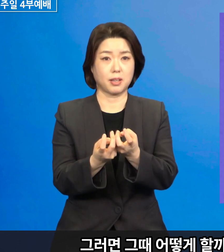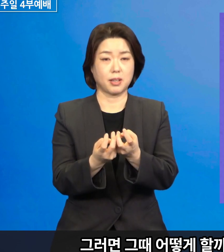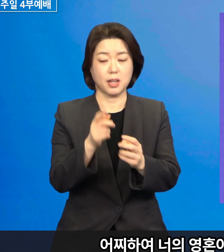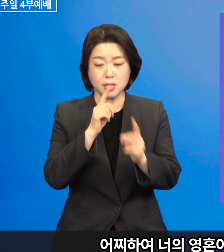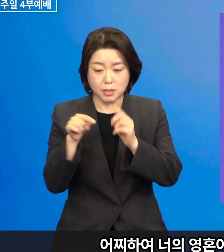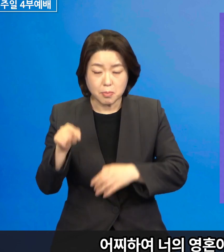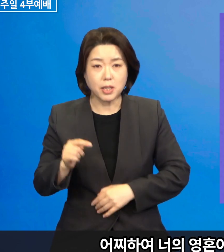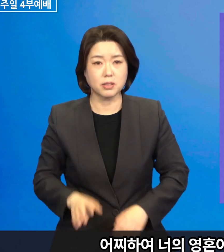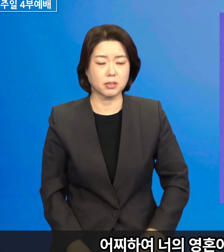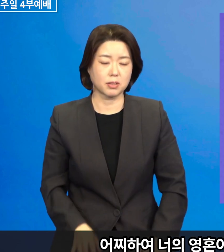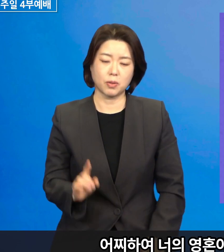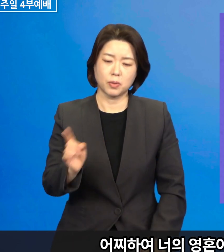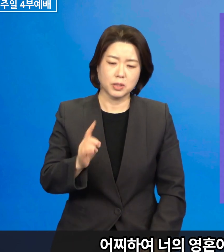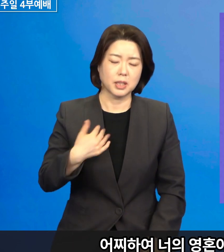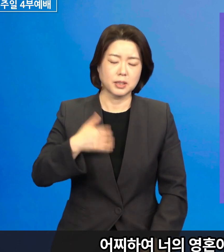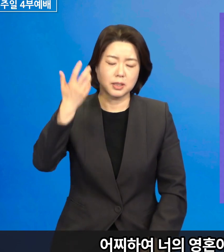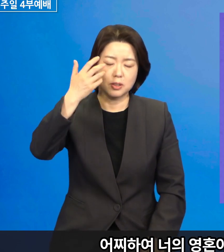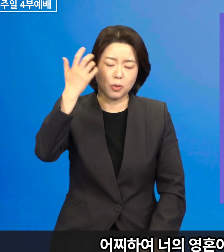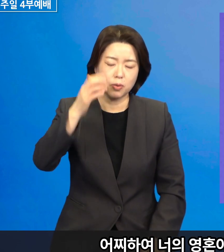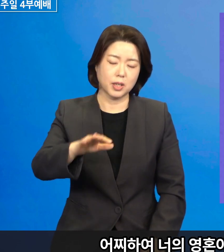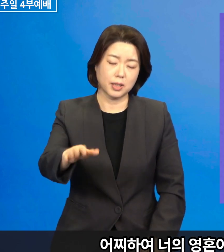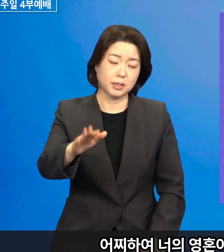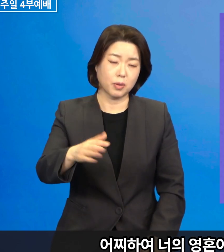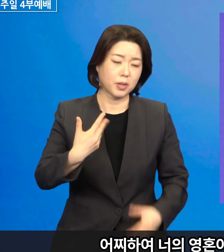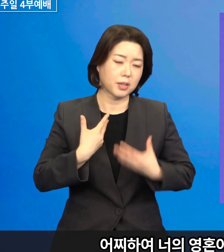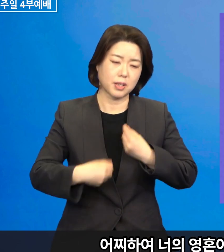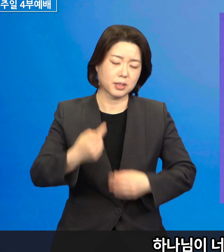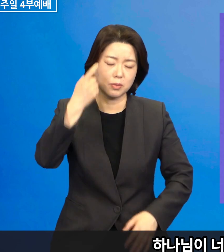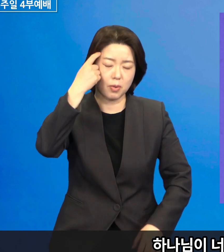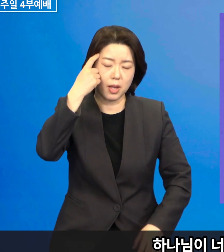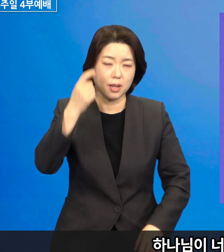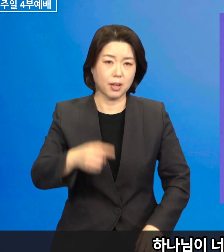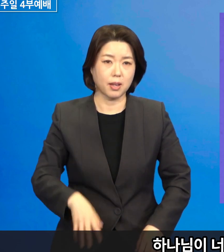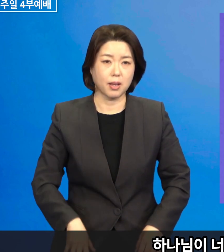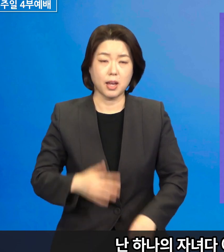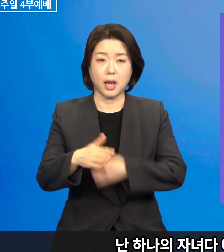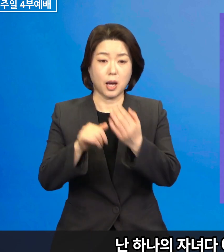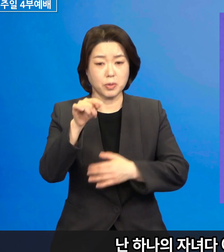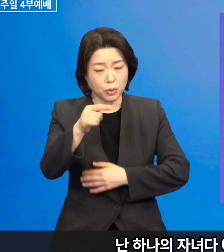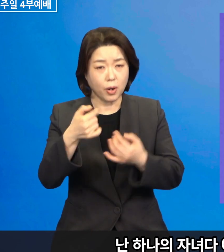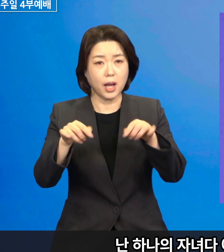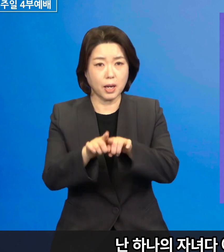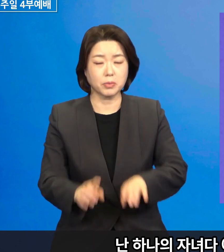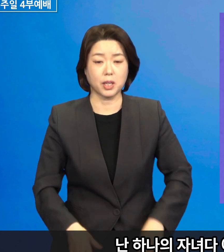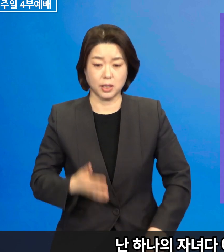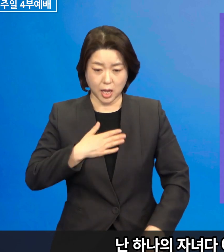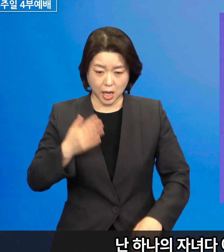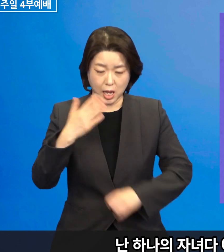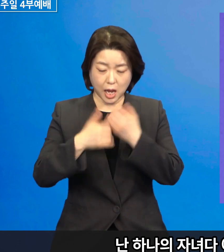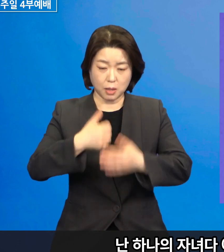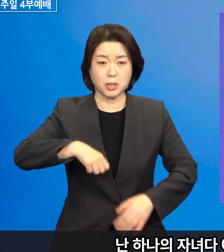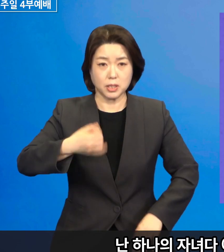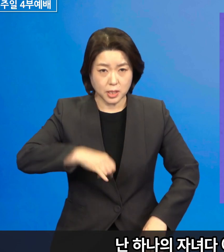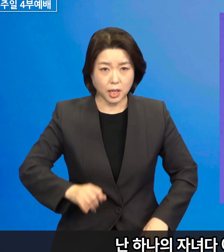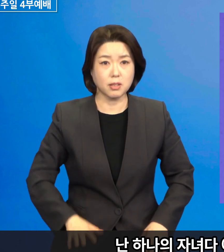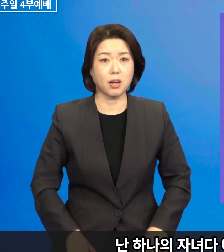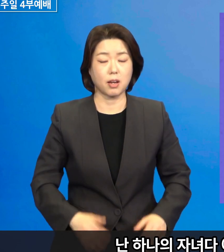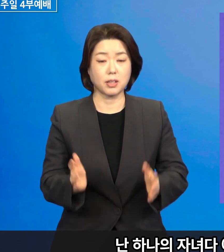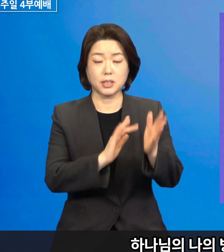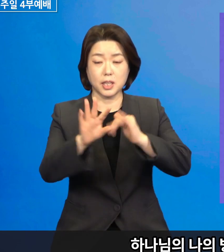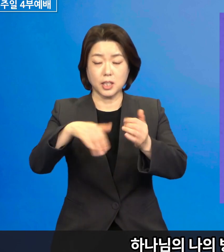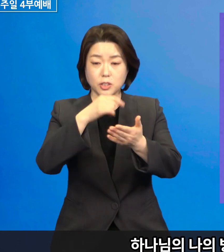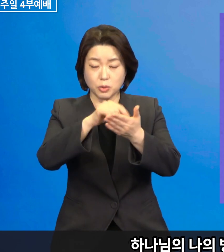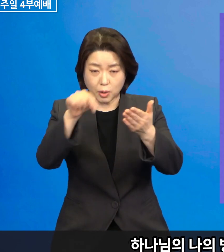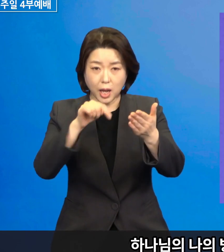하는 거예요. 어쩌여 너의 영혼아 다윗아 너 왜 낙심하냐? 하나님 너와 함께 하신다. 난 하나님의 자녀다. 예수 그리스도